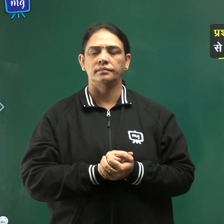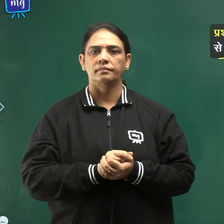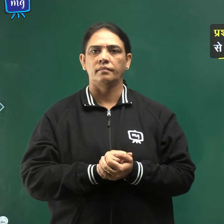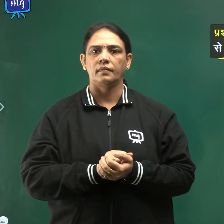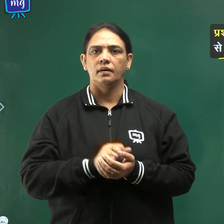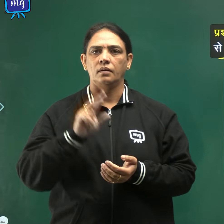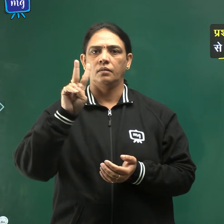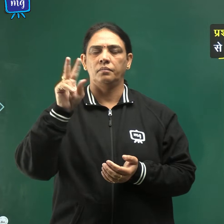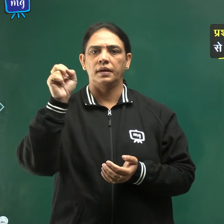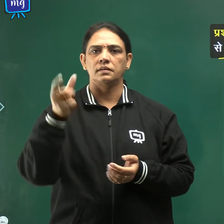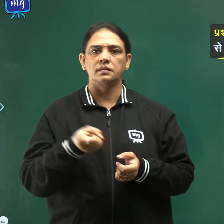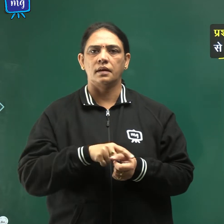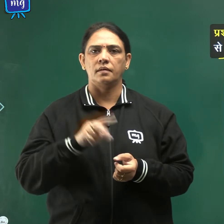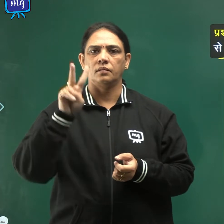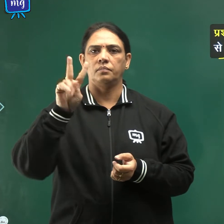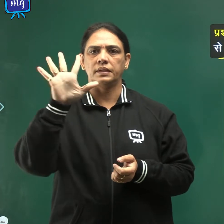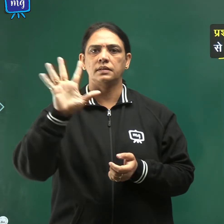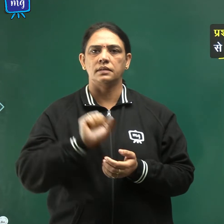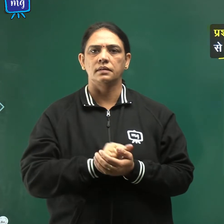20 से 25।